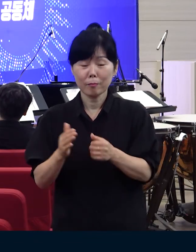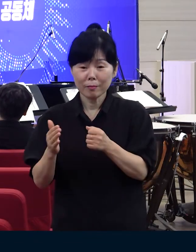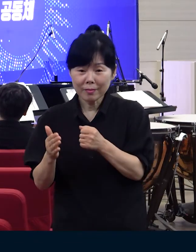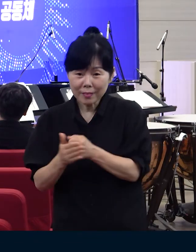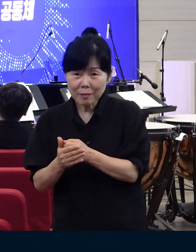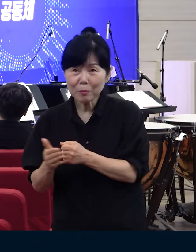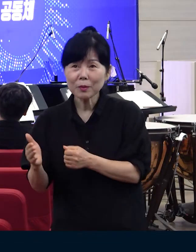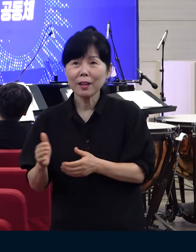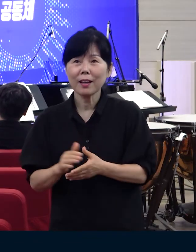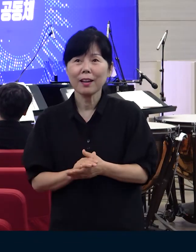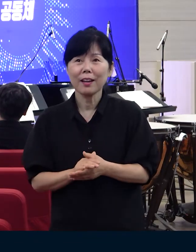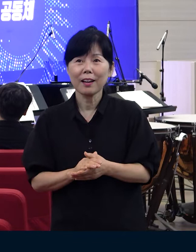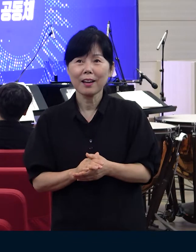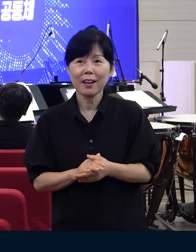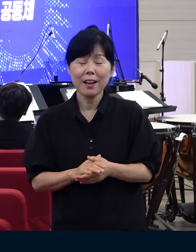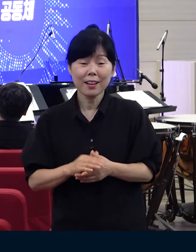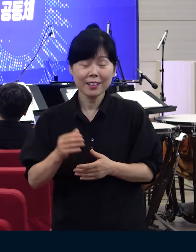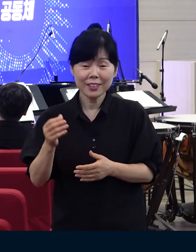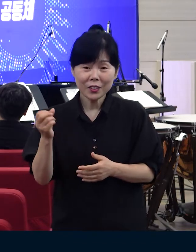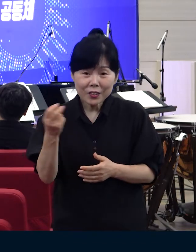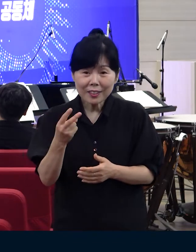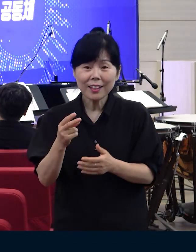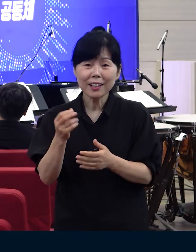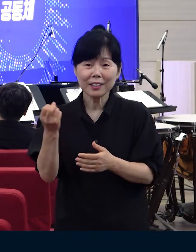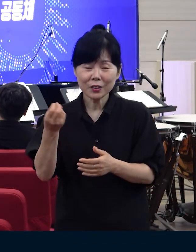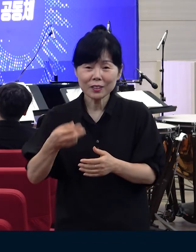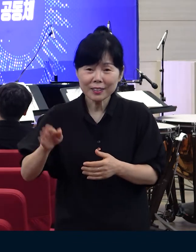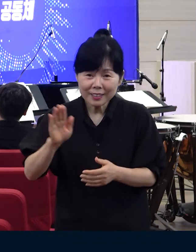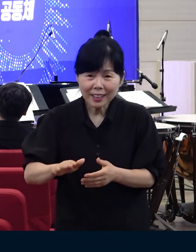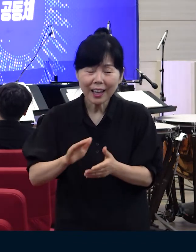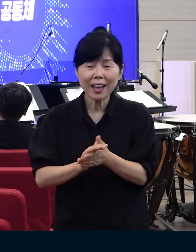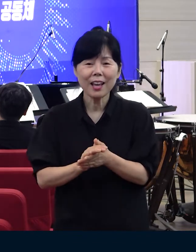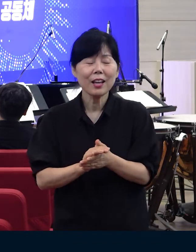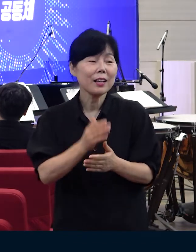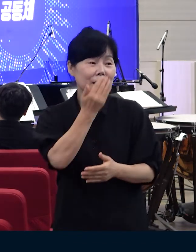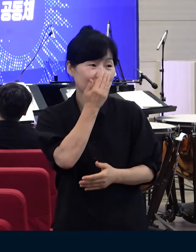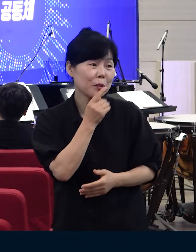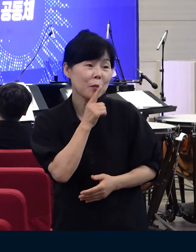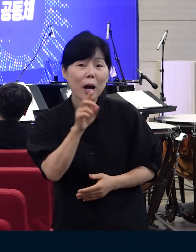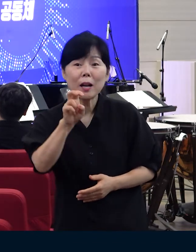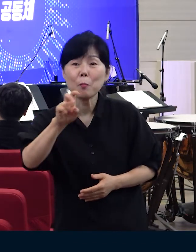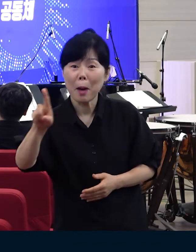여러분 정말 절묘하게 히브리어 마도 비슷해요.